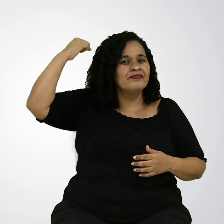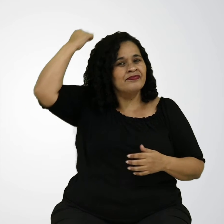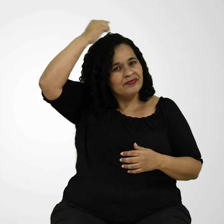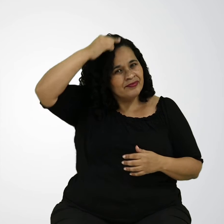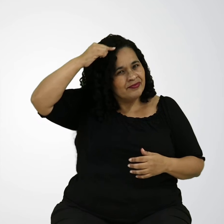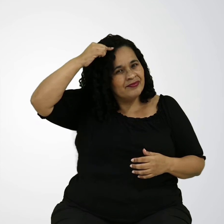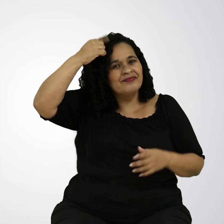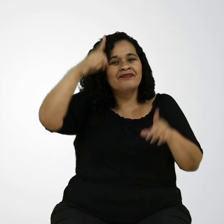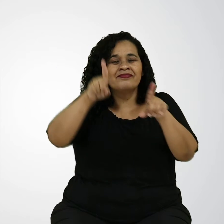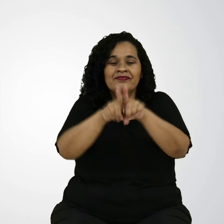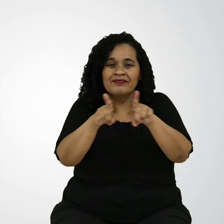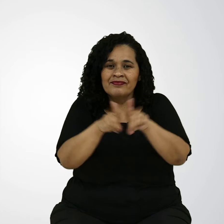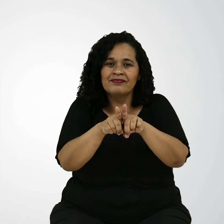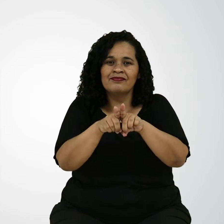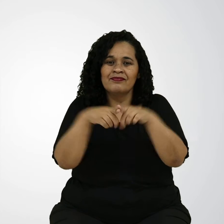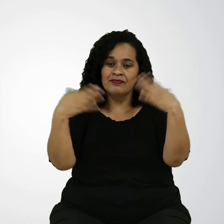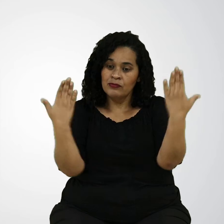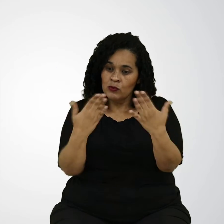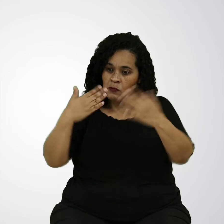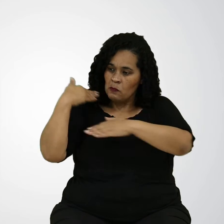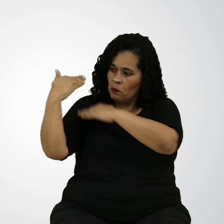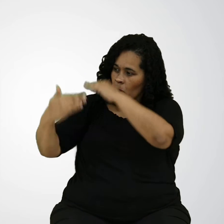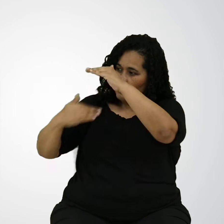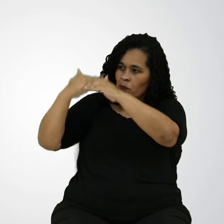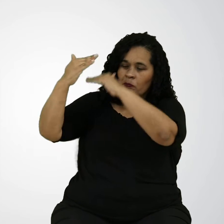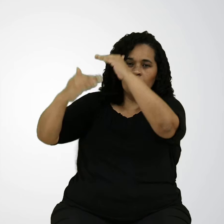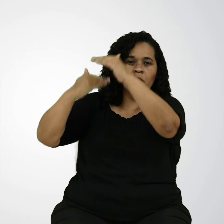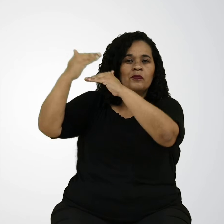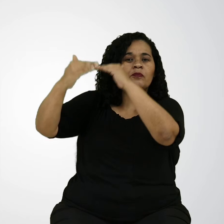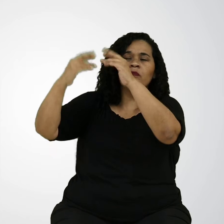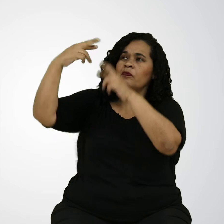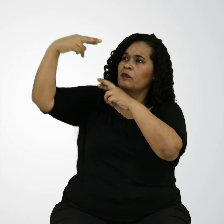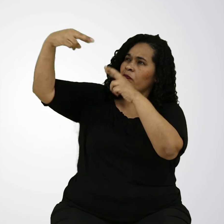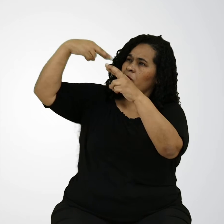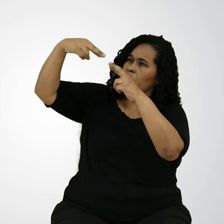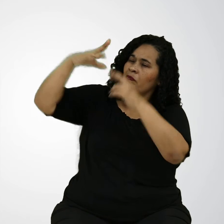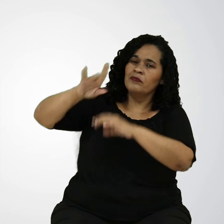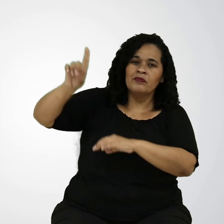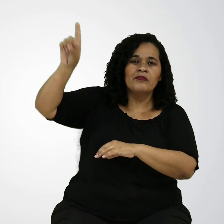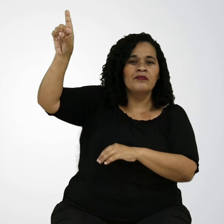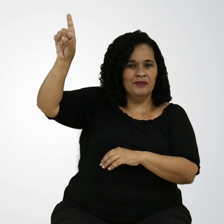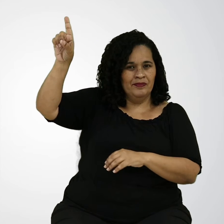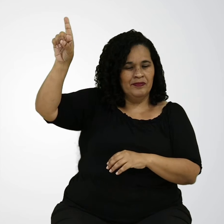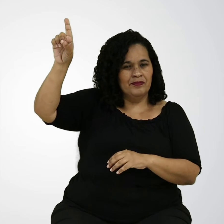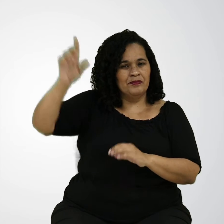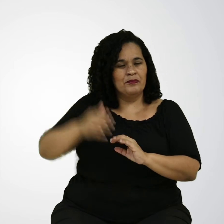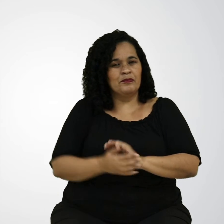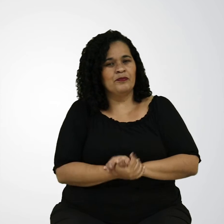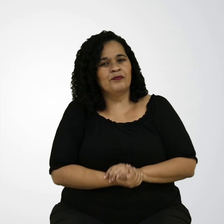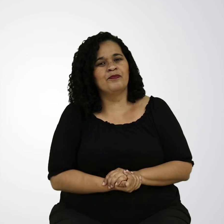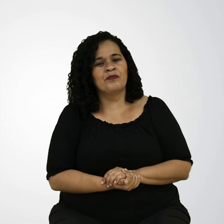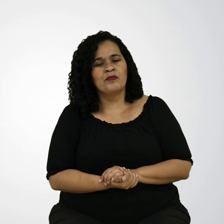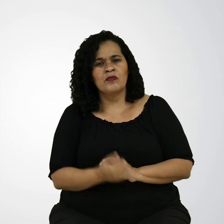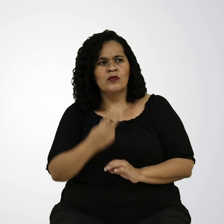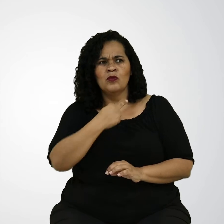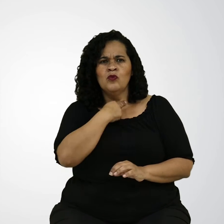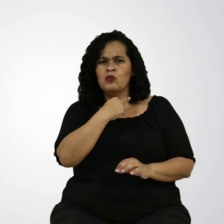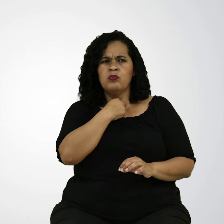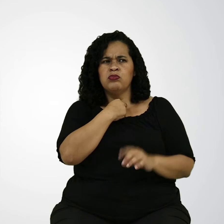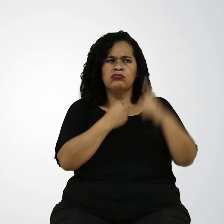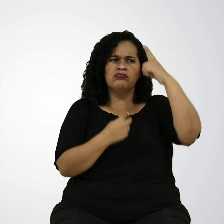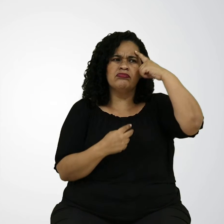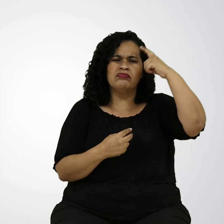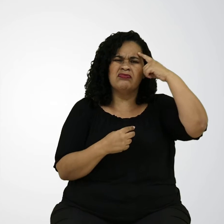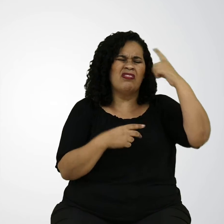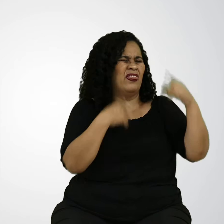para que a gente pudesse desenvolver essa relação de intimidade com Deus. Não dá para deixar isso em segundo plano, não dá, ou